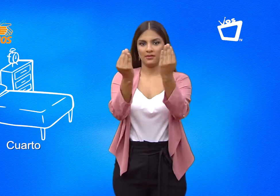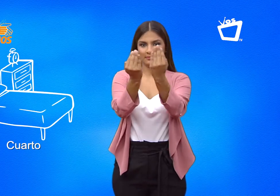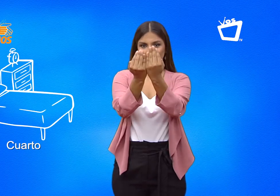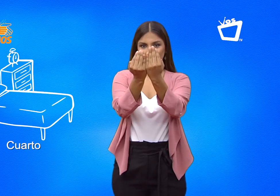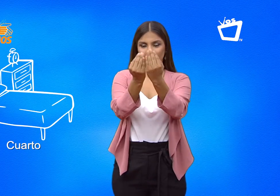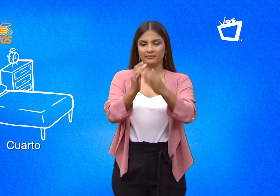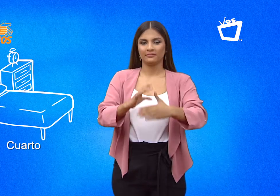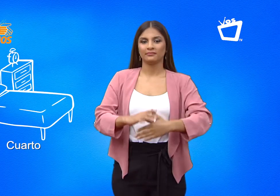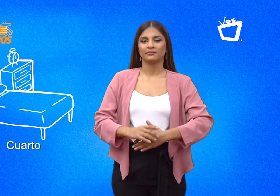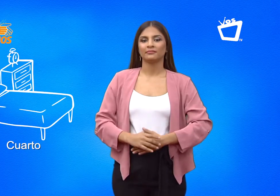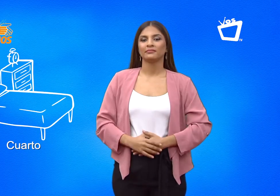Cuarto.